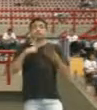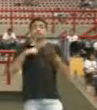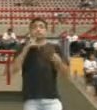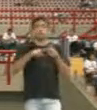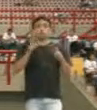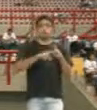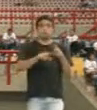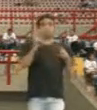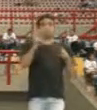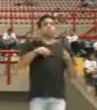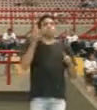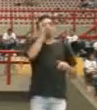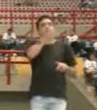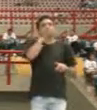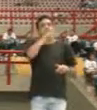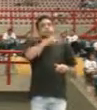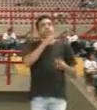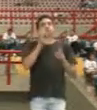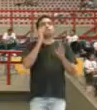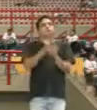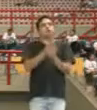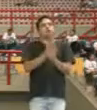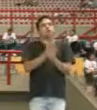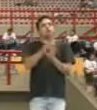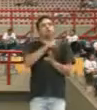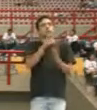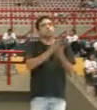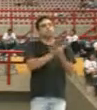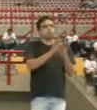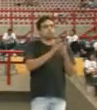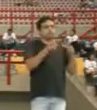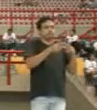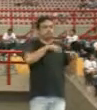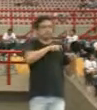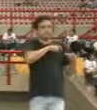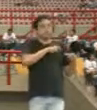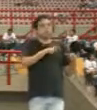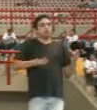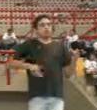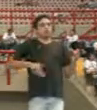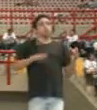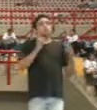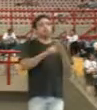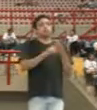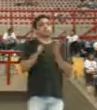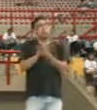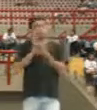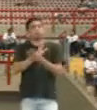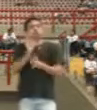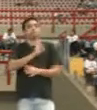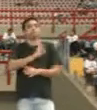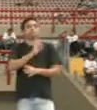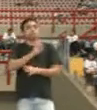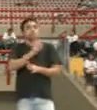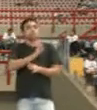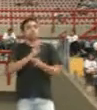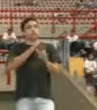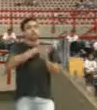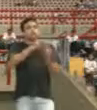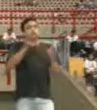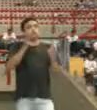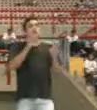problema, que foram os excessos cometidos tanto por alguns manifestantes, quanto por alguns policiais. De onde é que eu tirei isso?